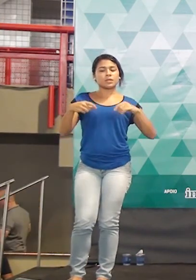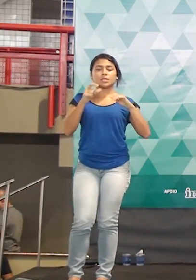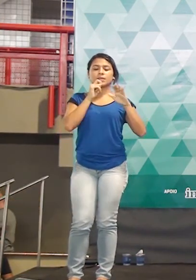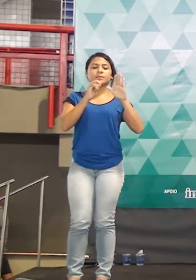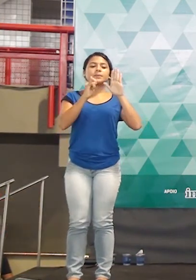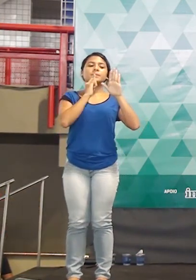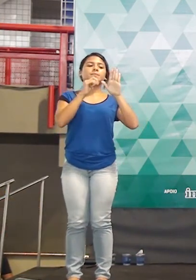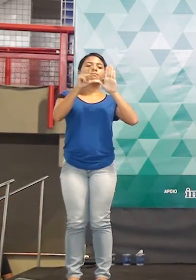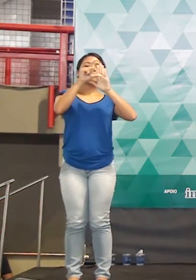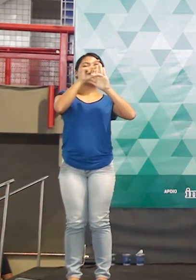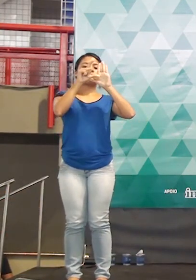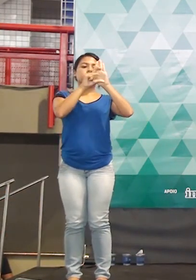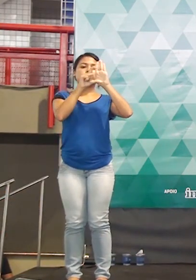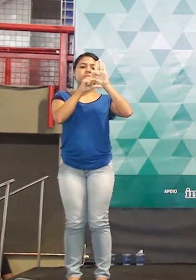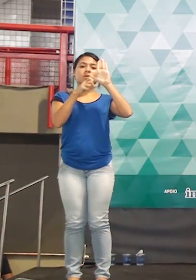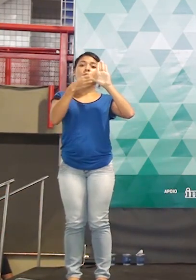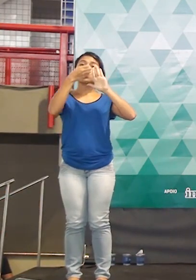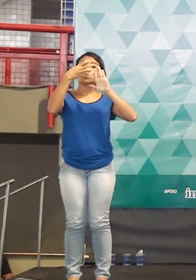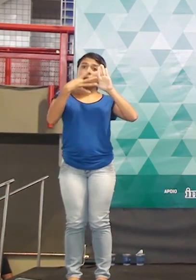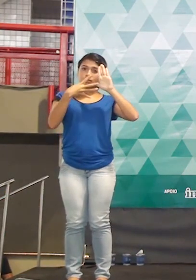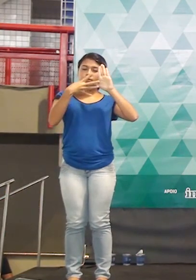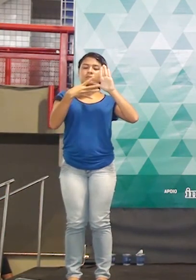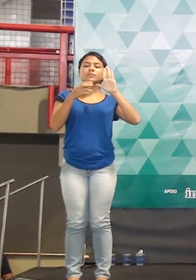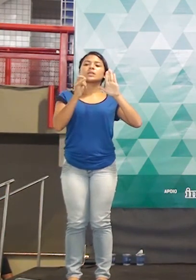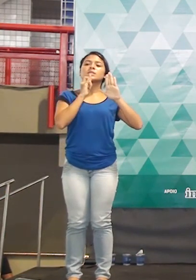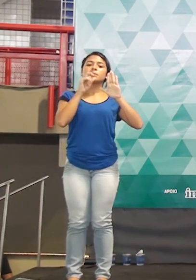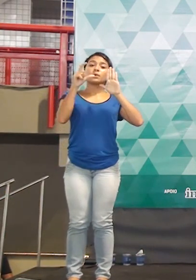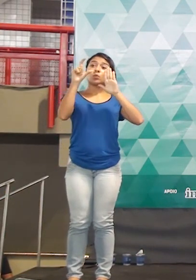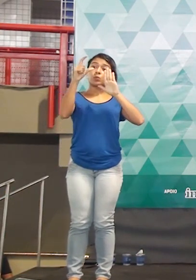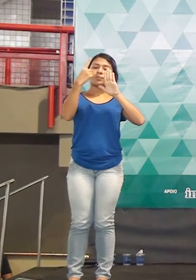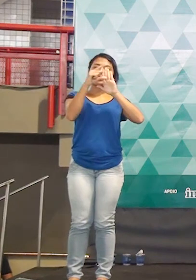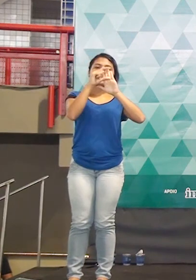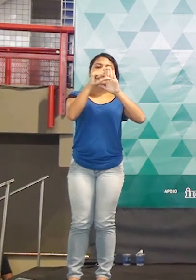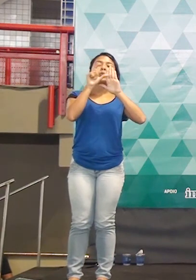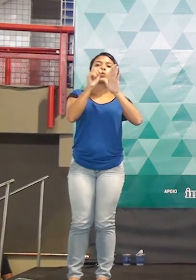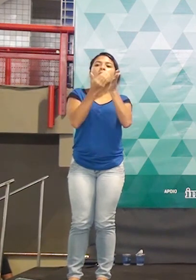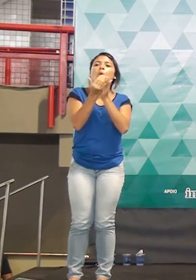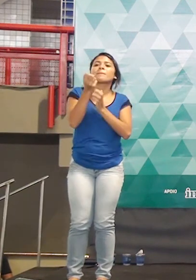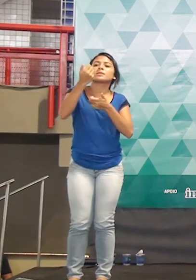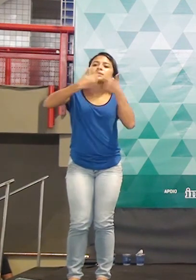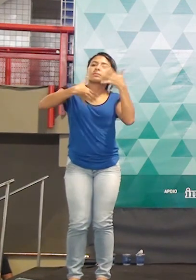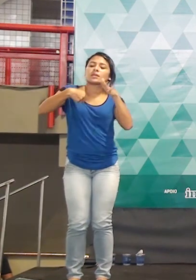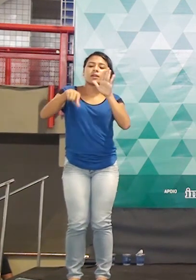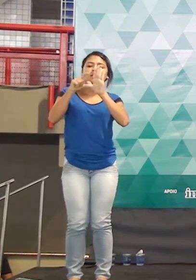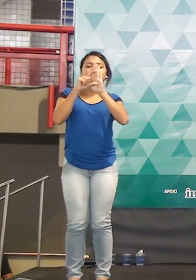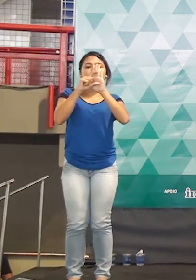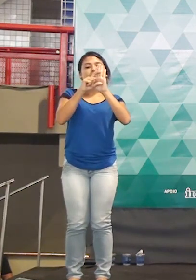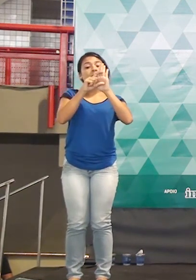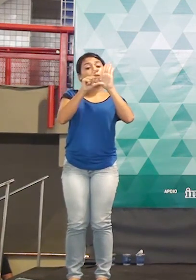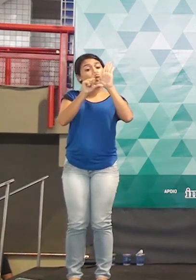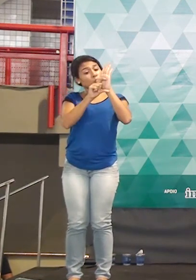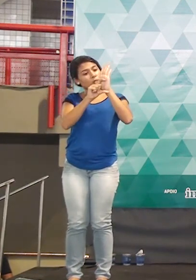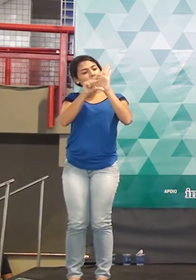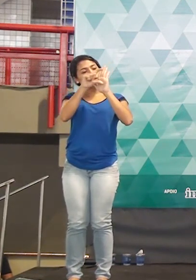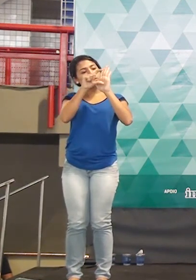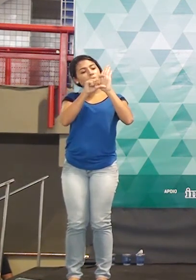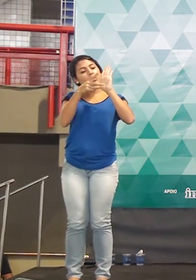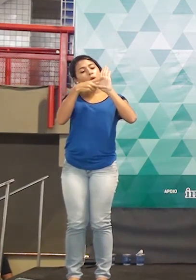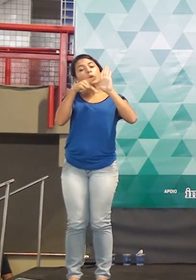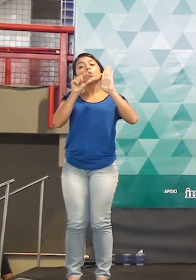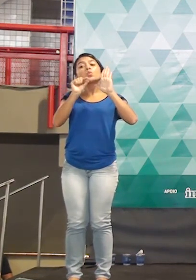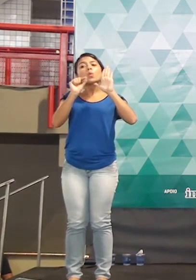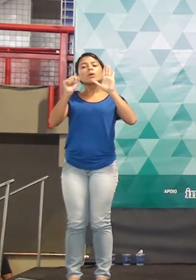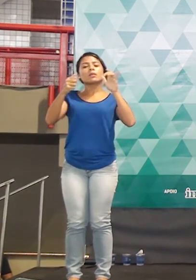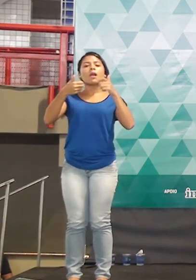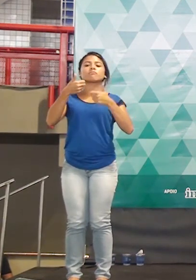a introdução, 2 para o desenvolvimento e 1 da conclusão. Nós aqui no